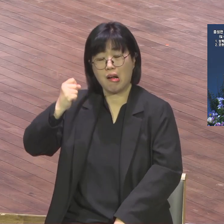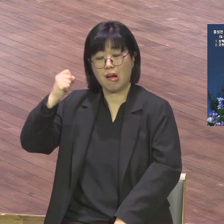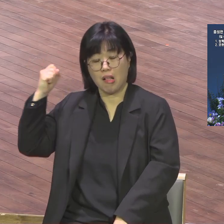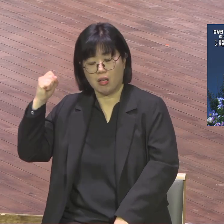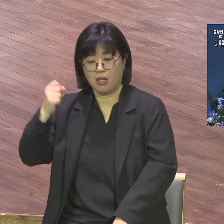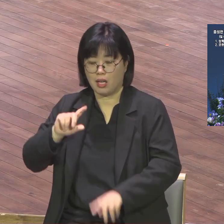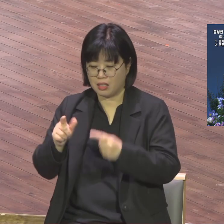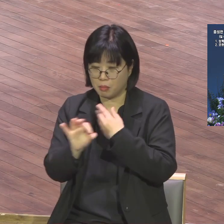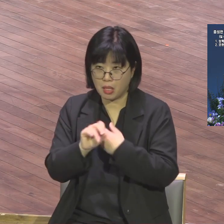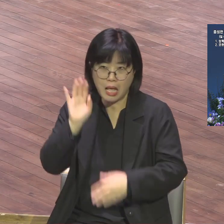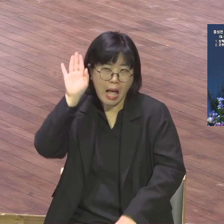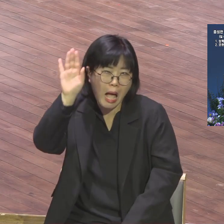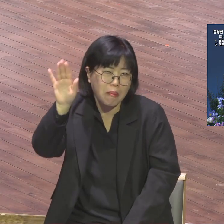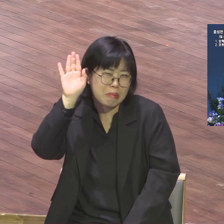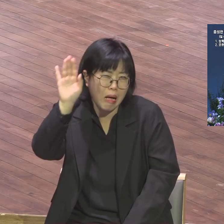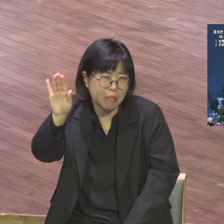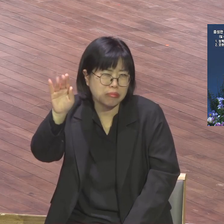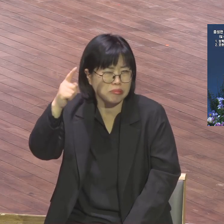중요한데,